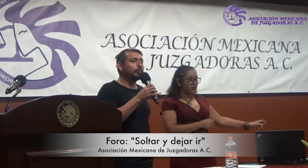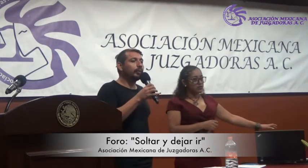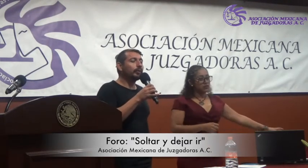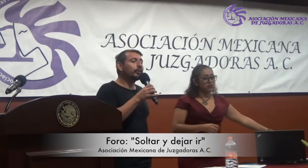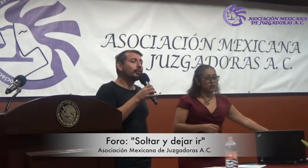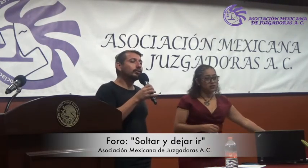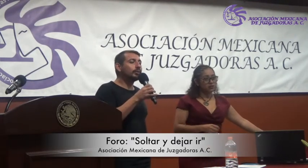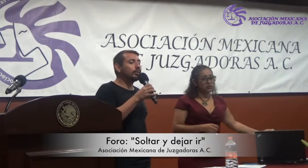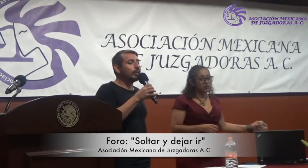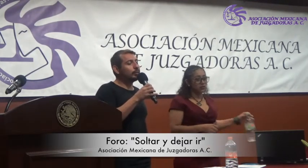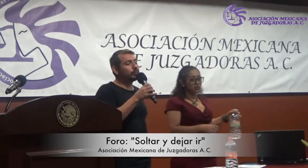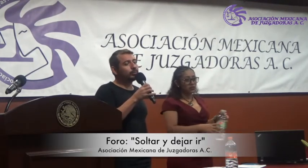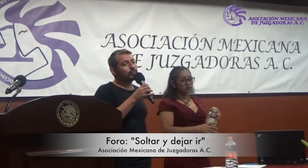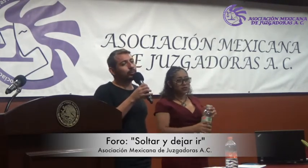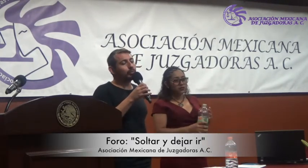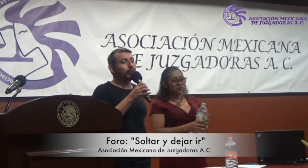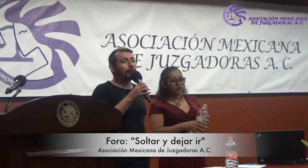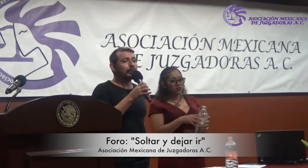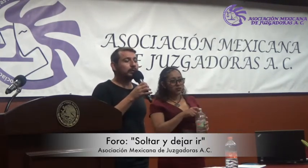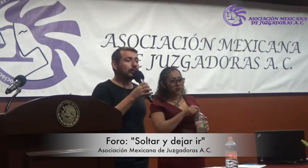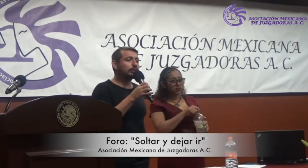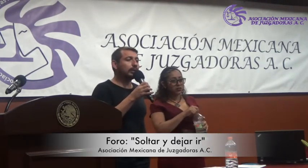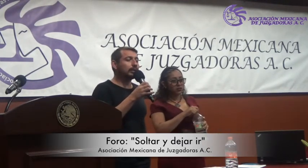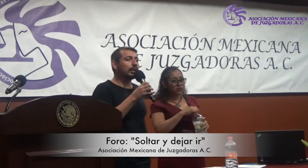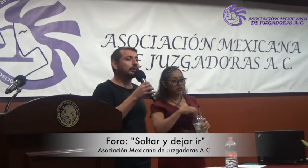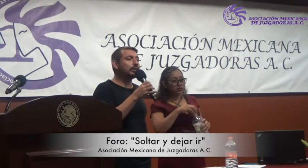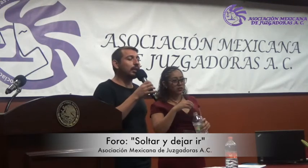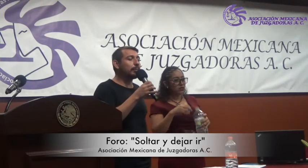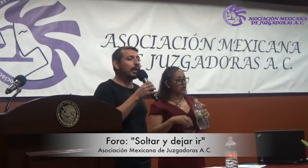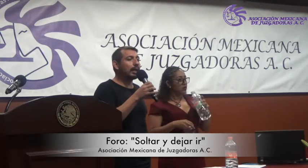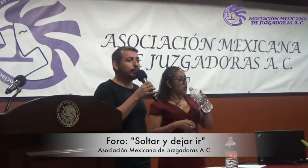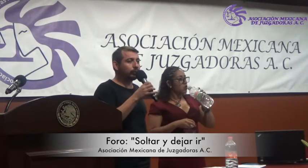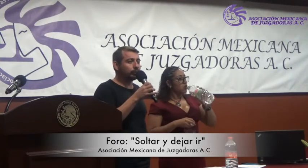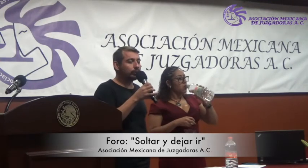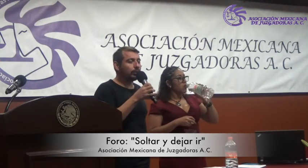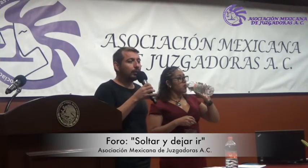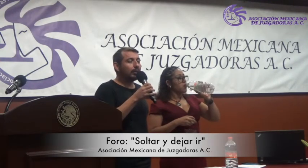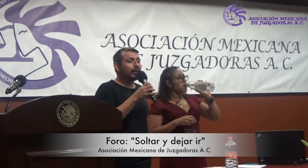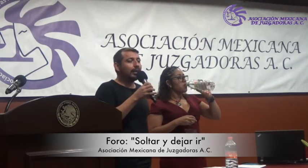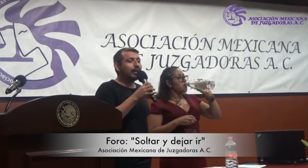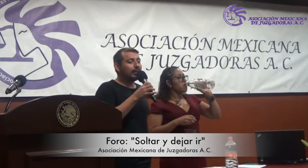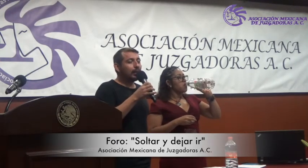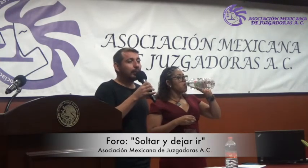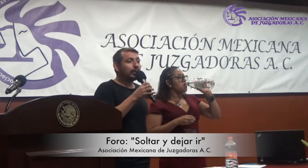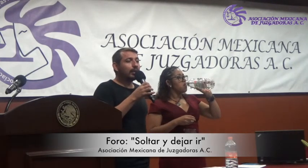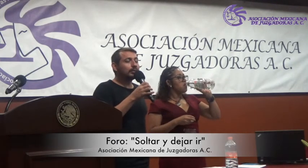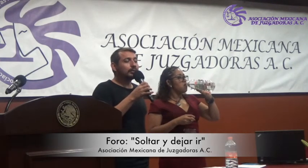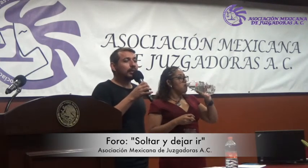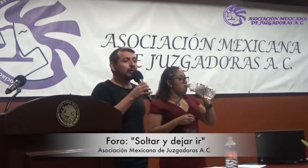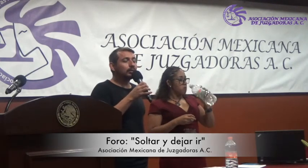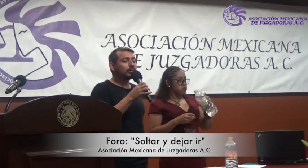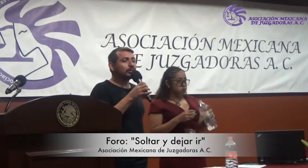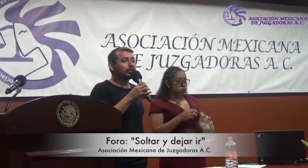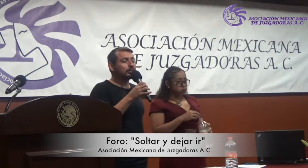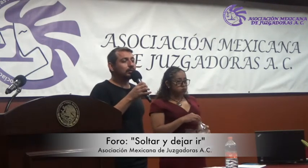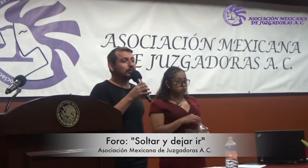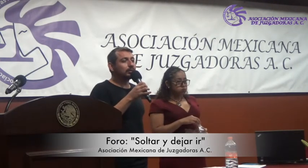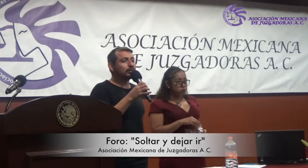Por ejemplo, conozco a un grupo de personas que se les hacen llamar emos, y la verdad es que